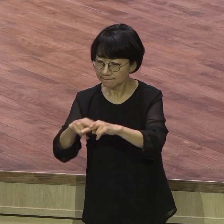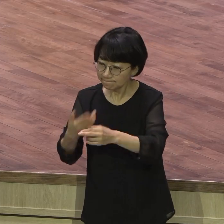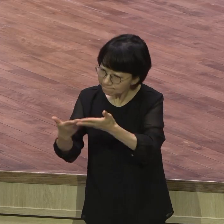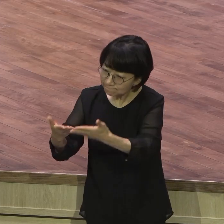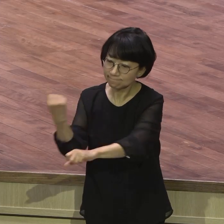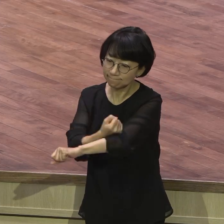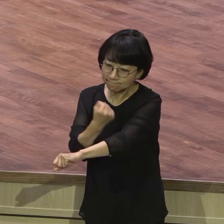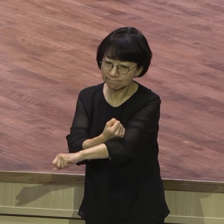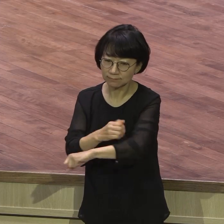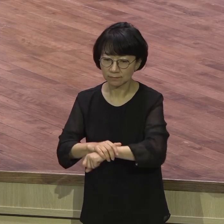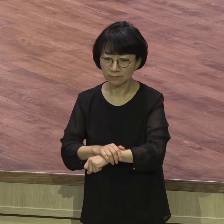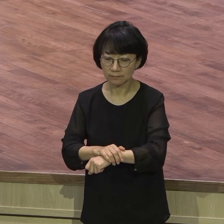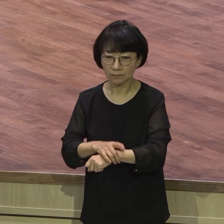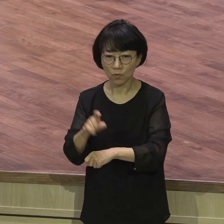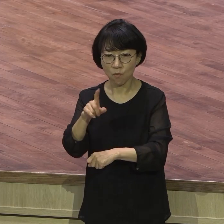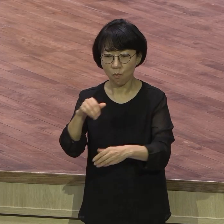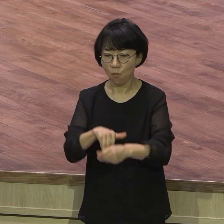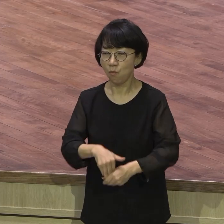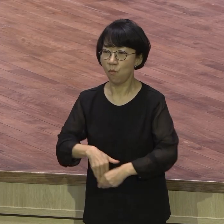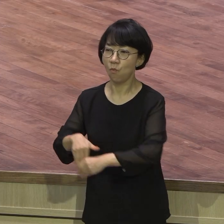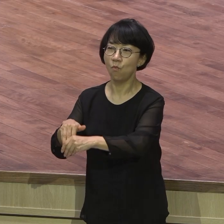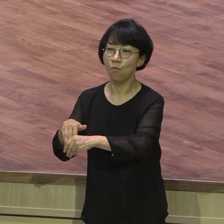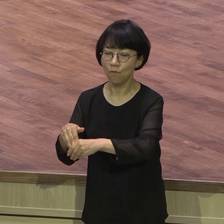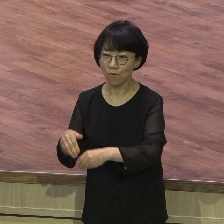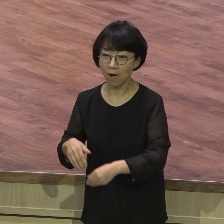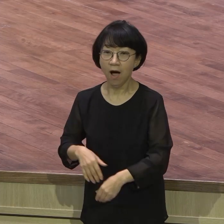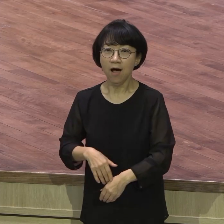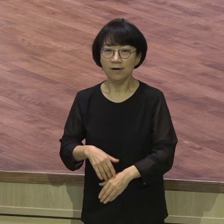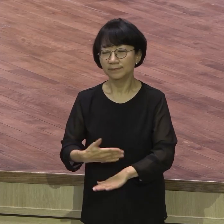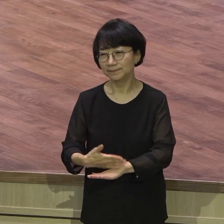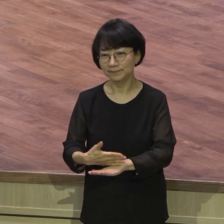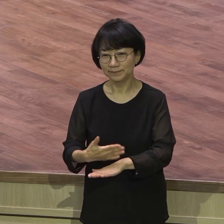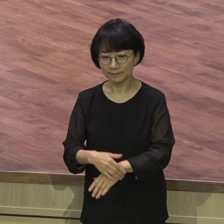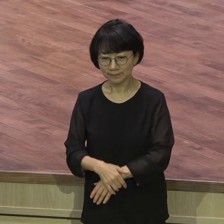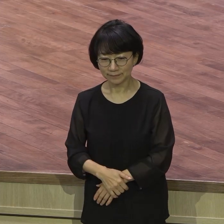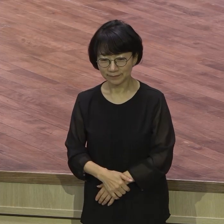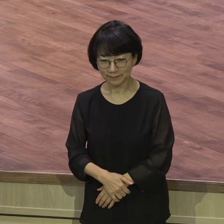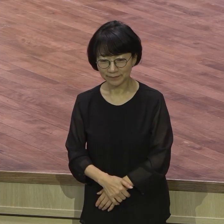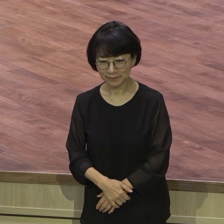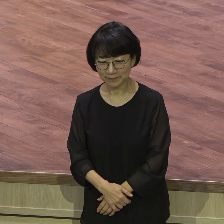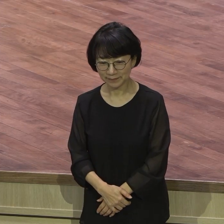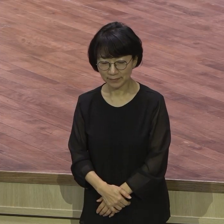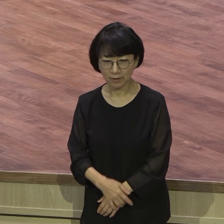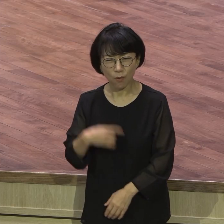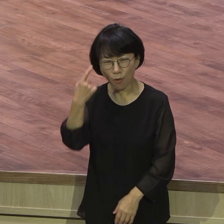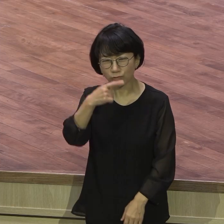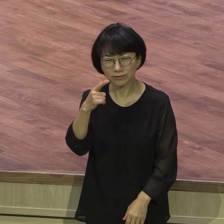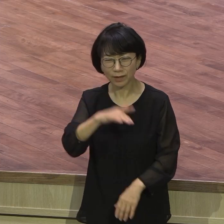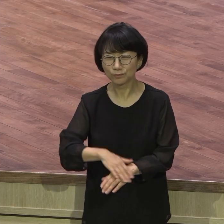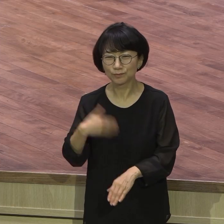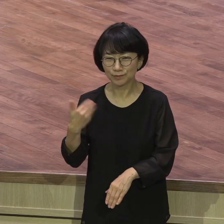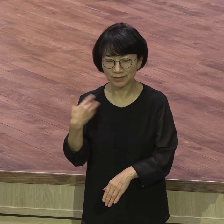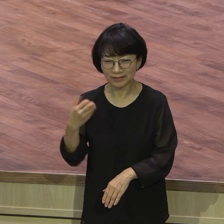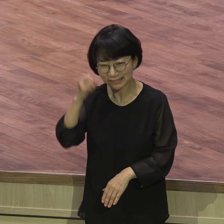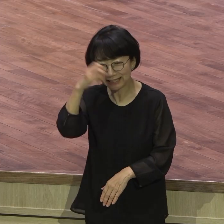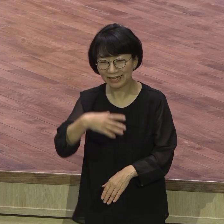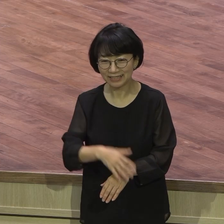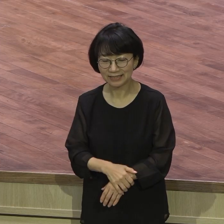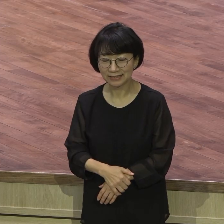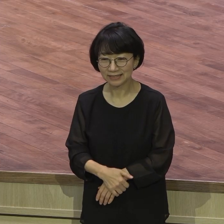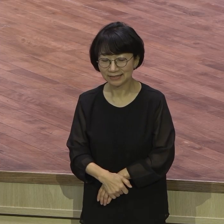10만원씩 딱 아이고 누군지 다 보면 입을 칼 여러분요 그